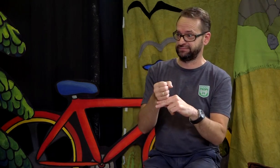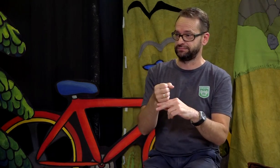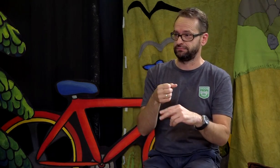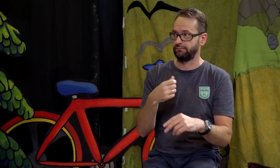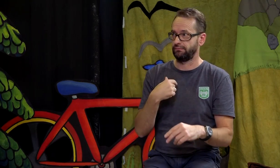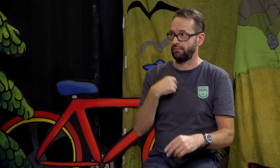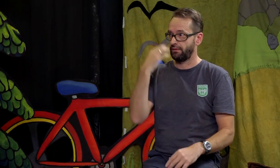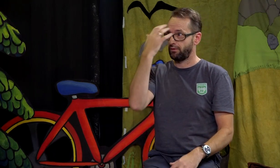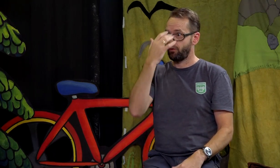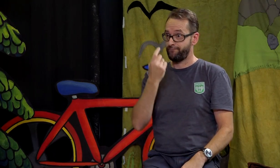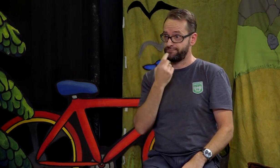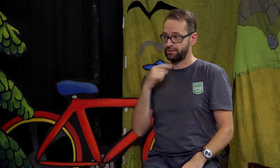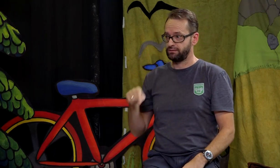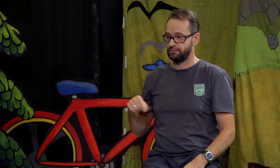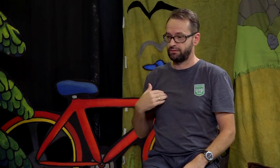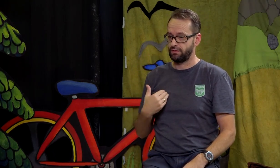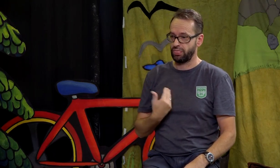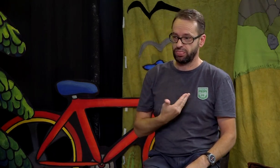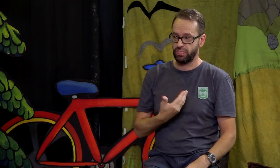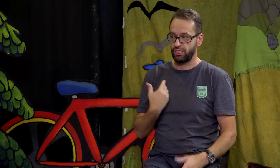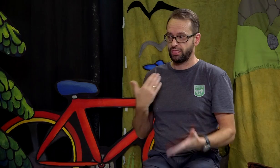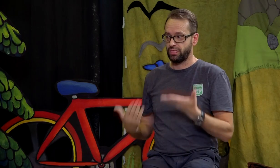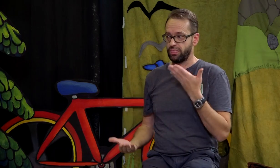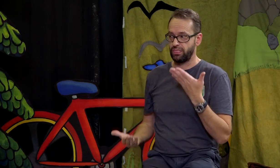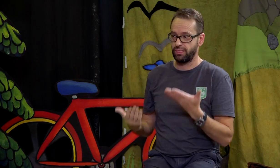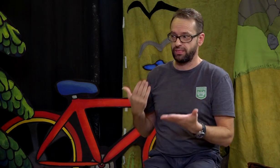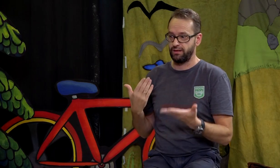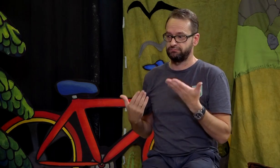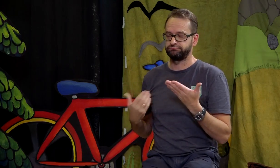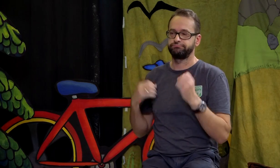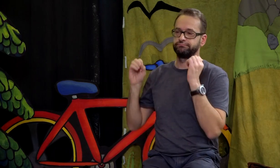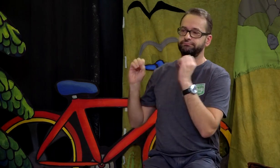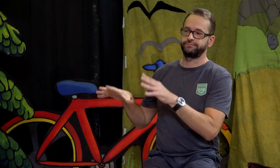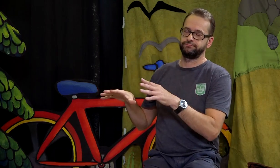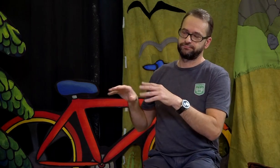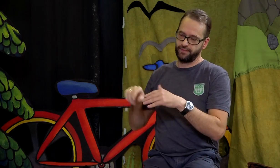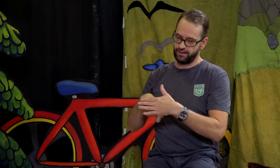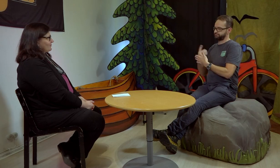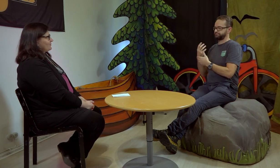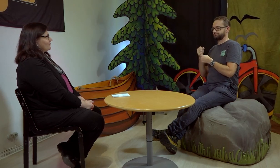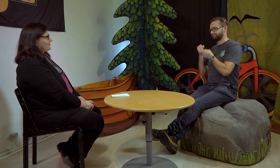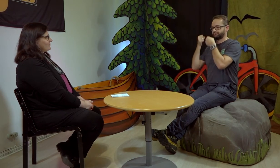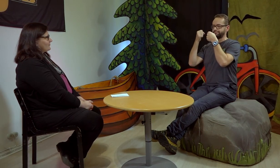Ja minä ajattelin, että lähdenkö Suomesta vai menenkö Saksaan vai en. Jätin Suomen ja muutin